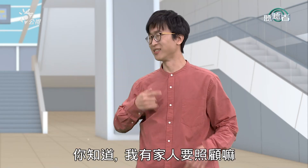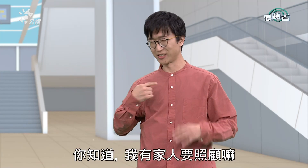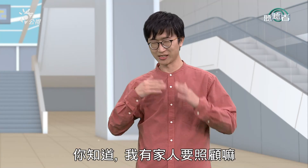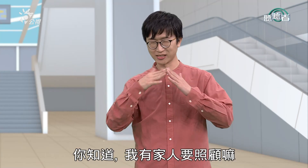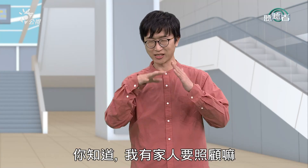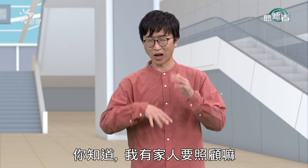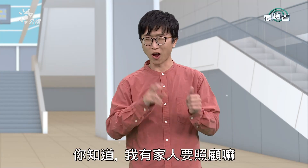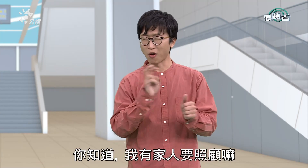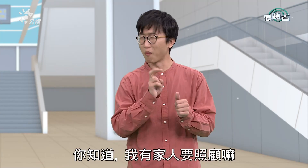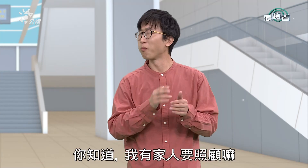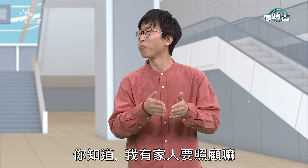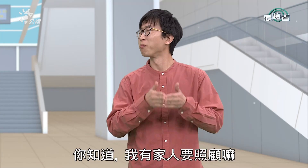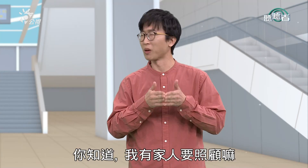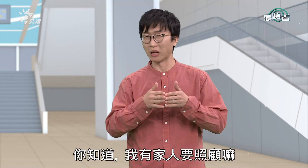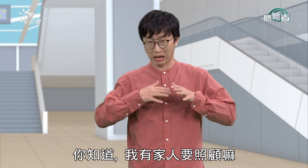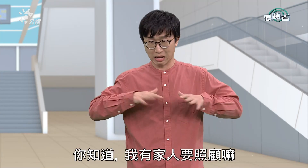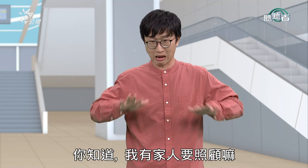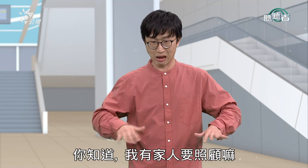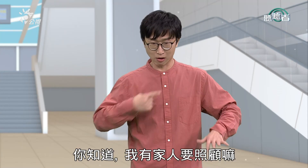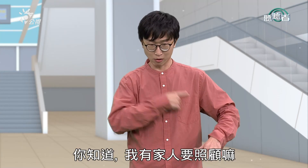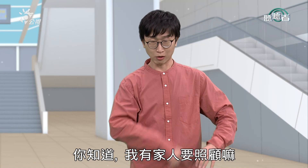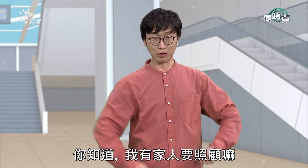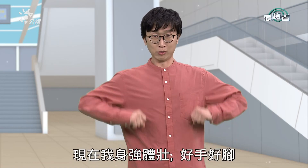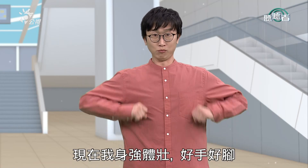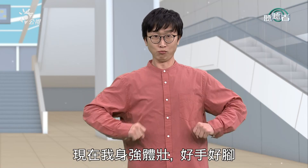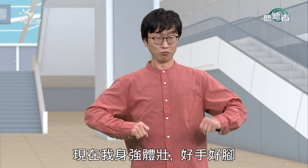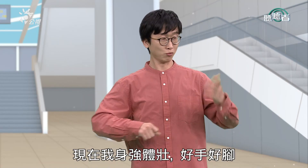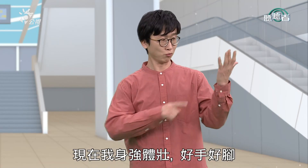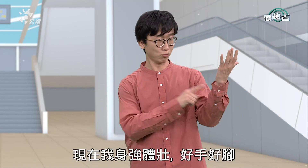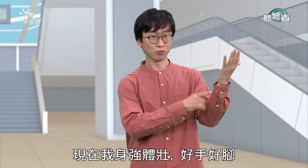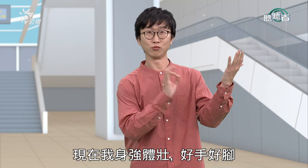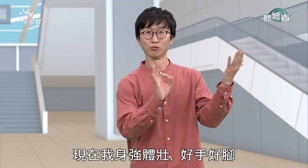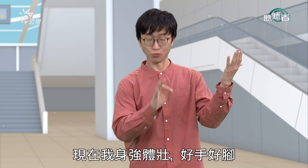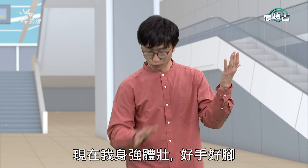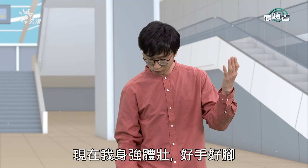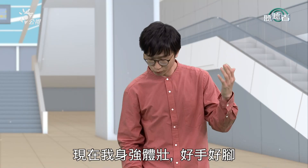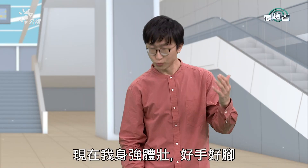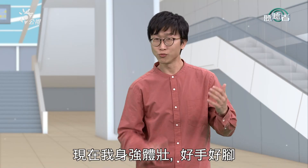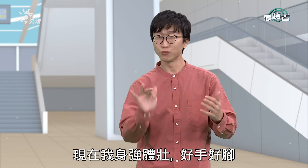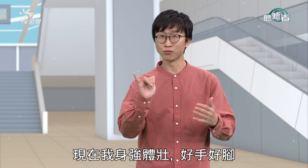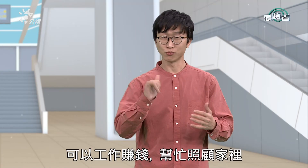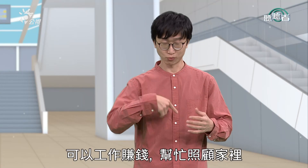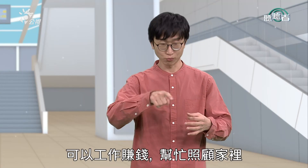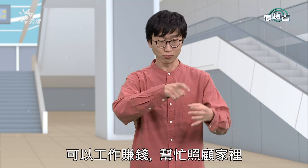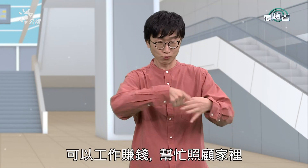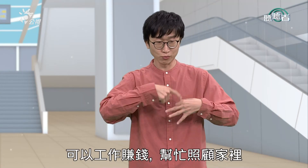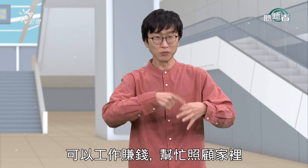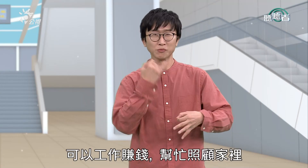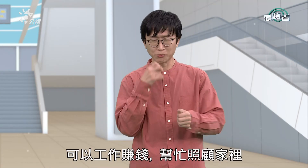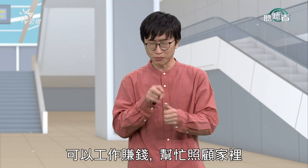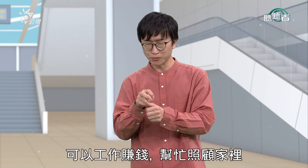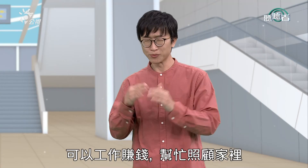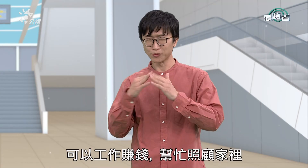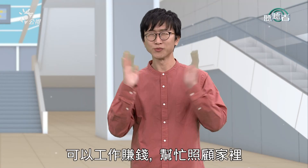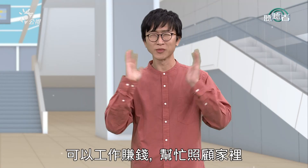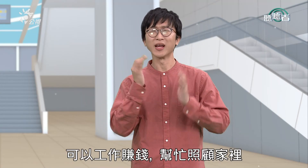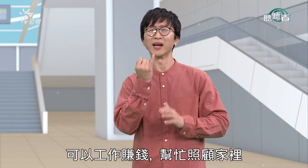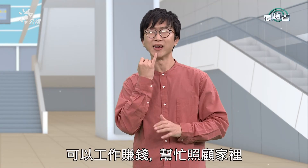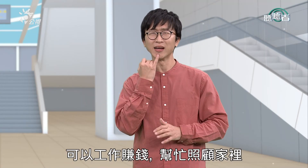你知道我有家人要照顾吗？现在呢，我身体强壮，好手好脚，可以工作赚钱，帮忙照顾家